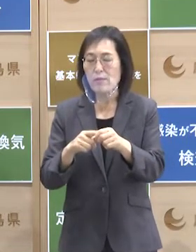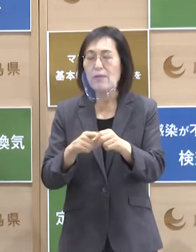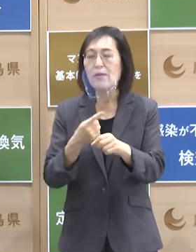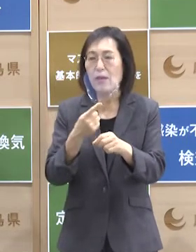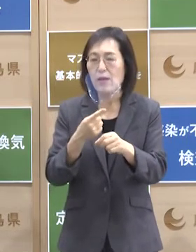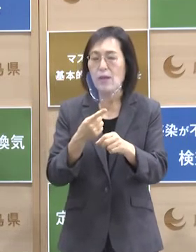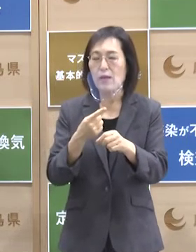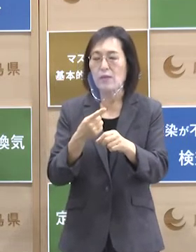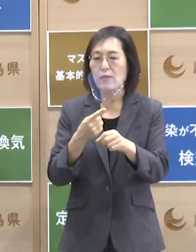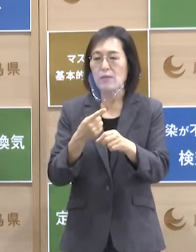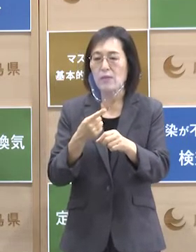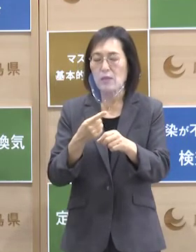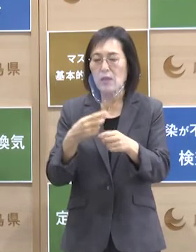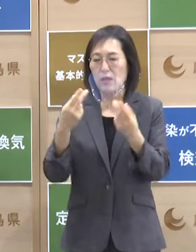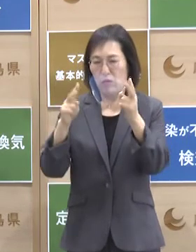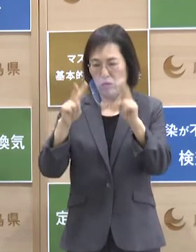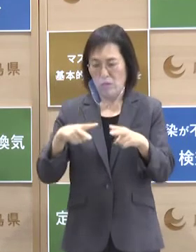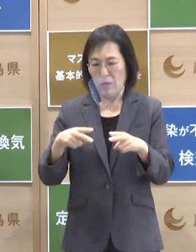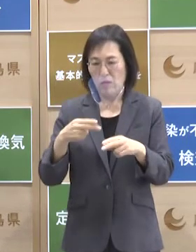った